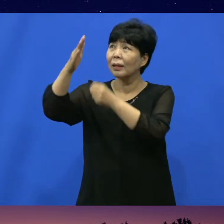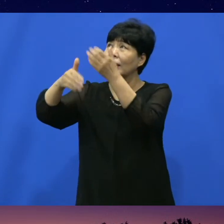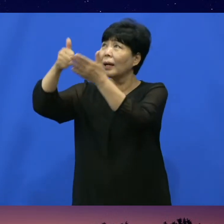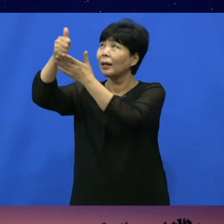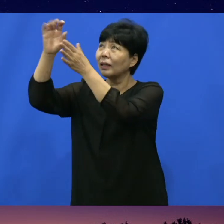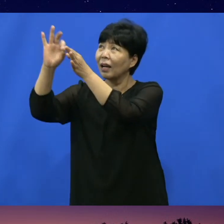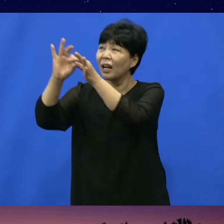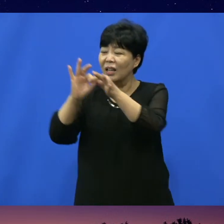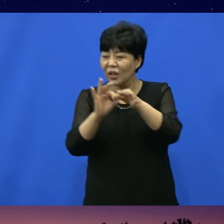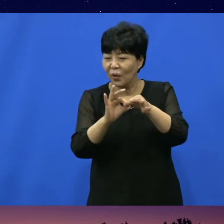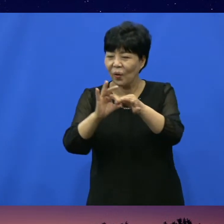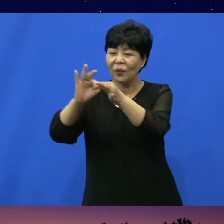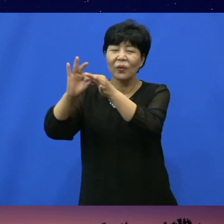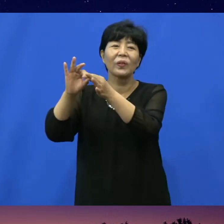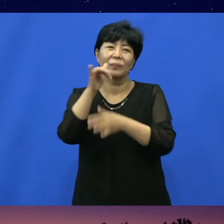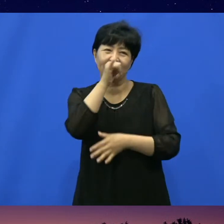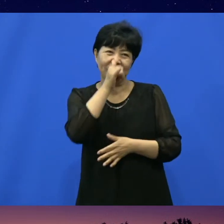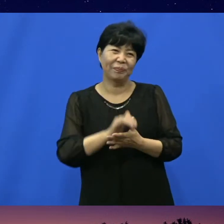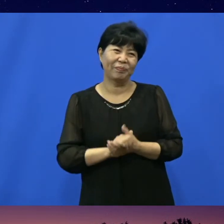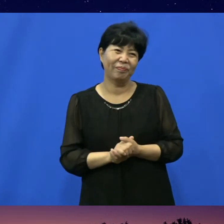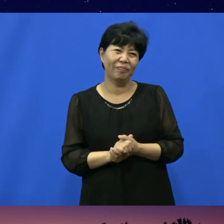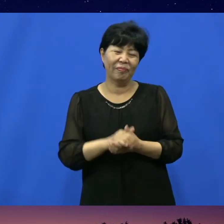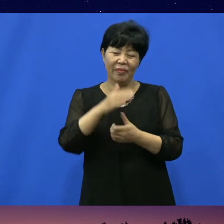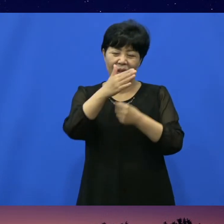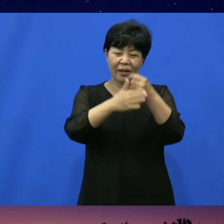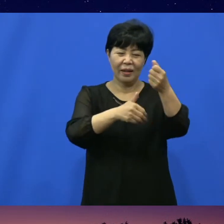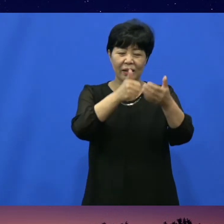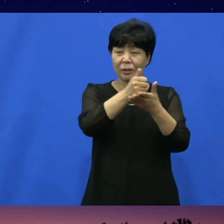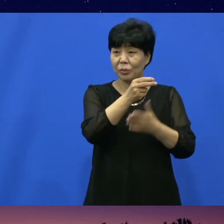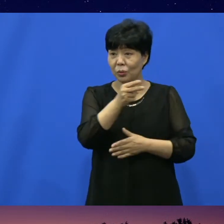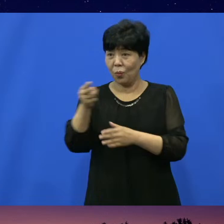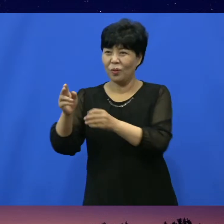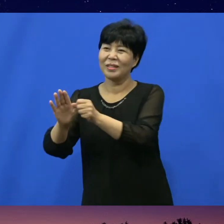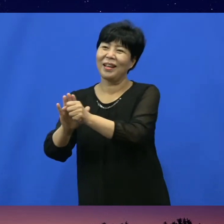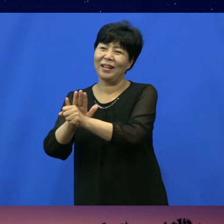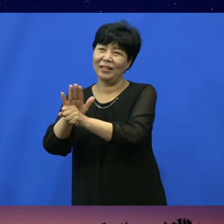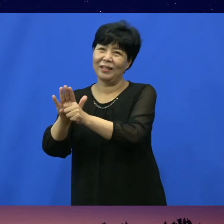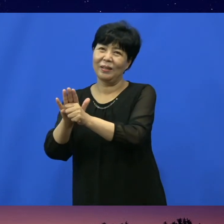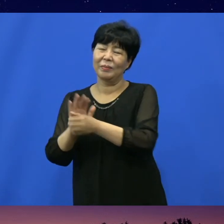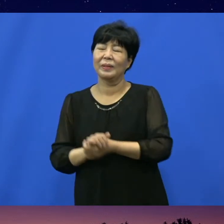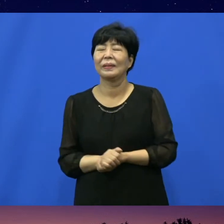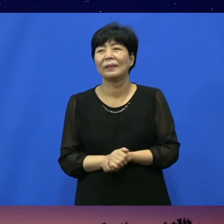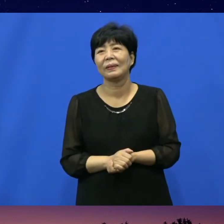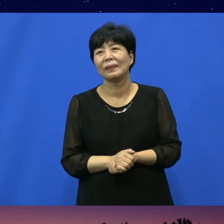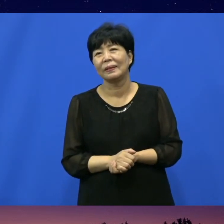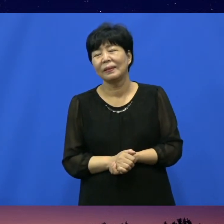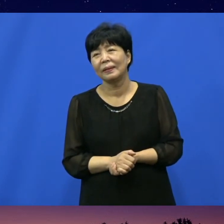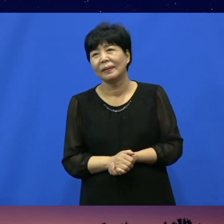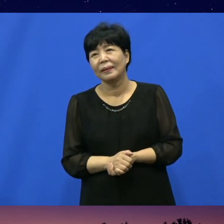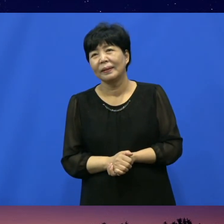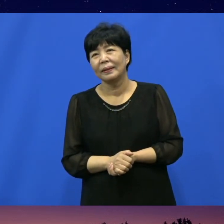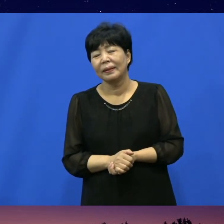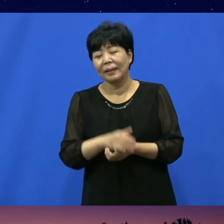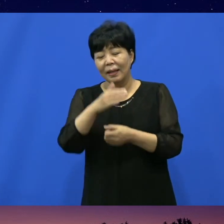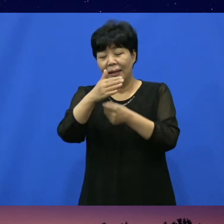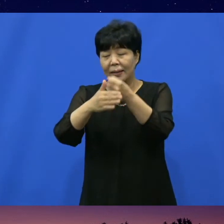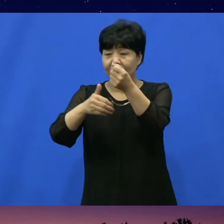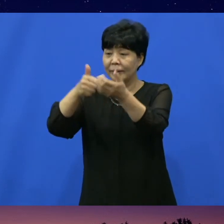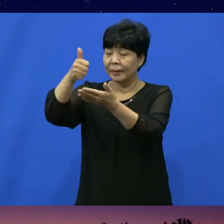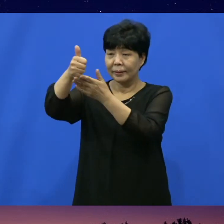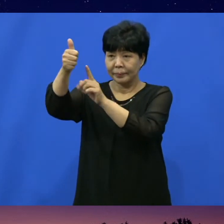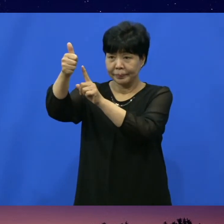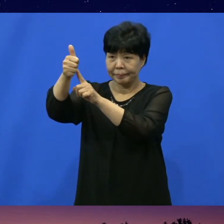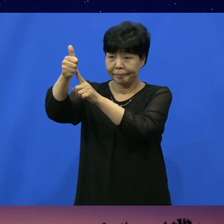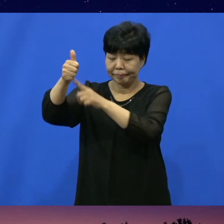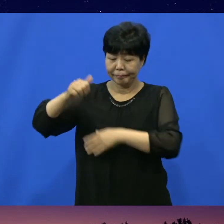사랑입니다. 사랑을 빼고 하나님을 말할 수가 없어요. 하나님은 사랑이시다. 자, 그렇다면 여러분 생각해 보세요.